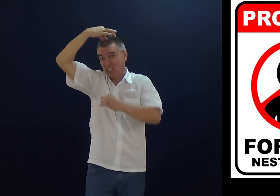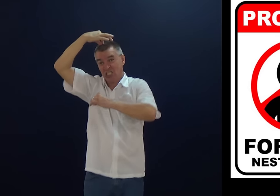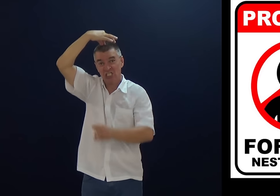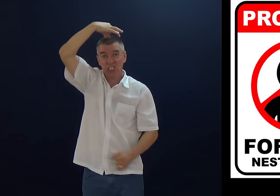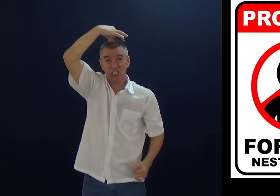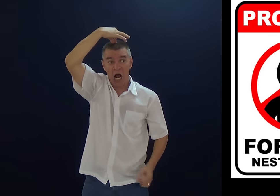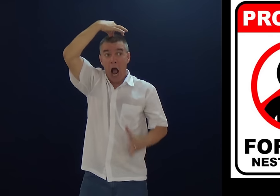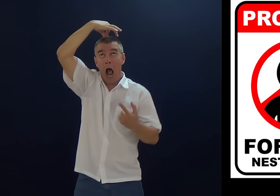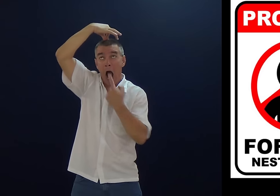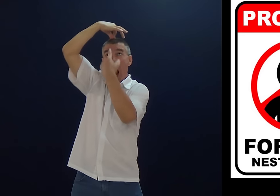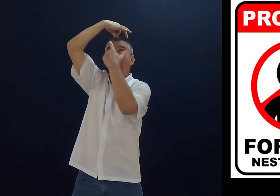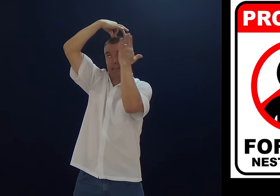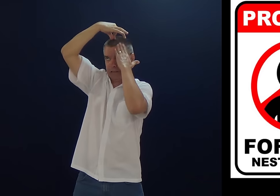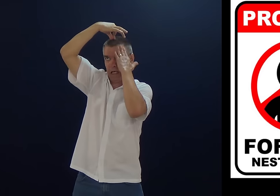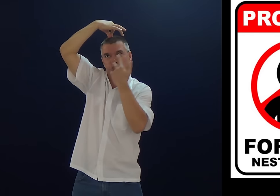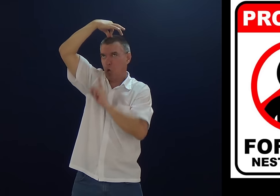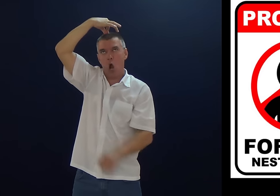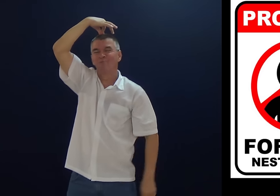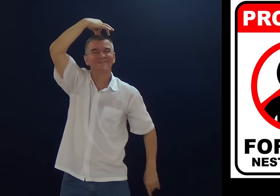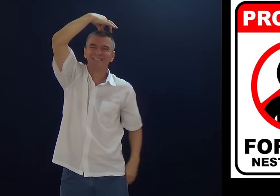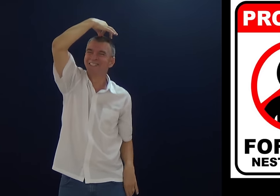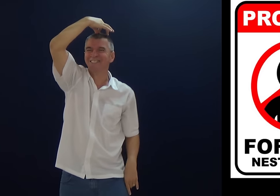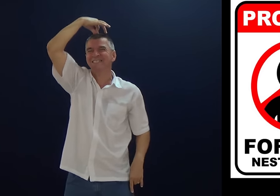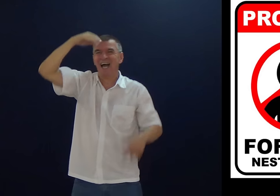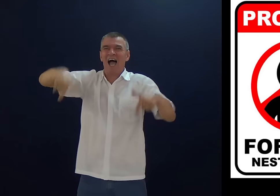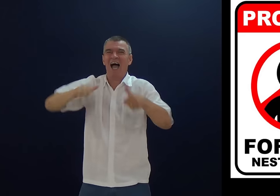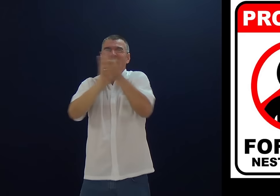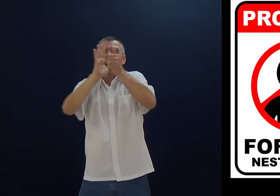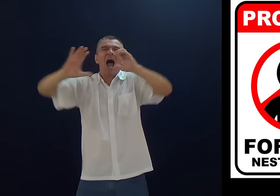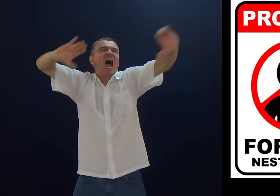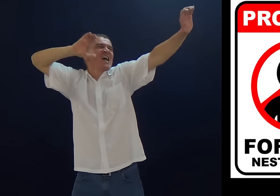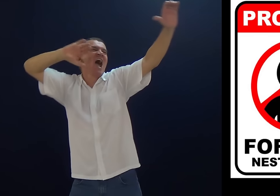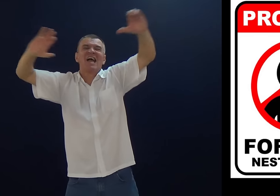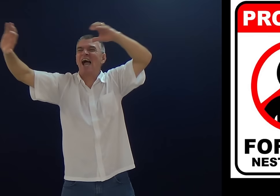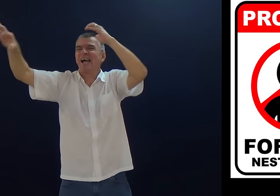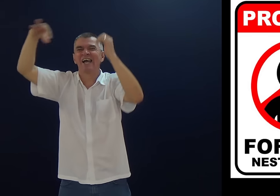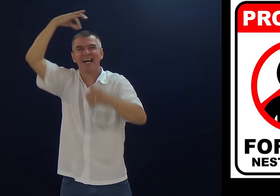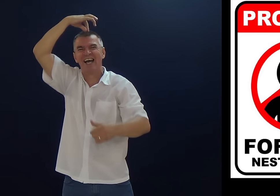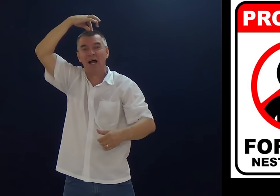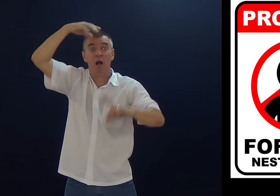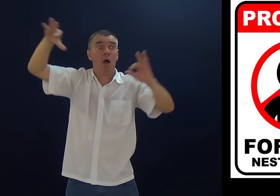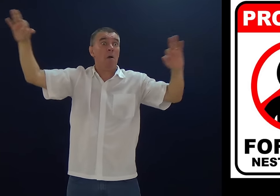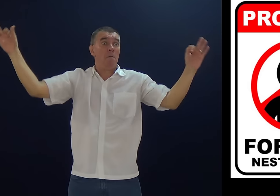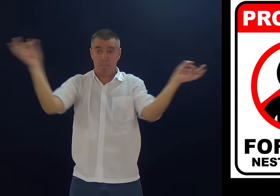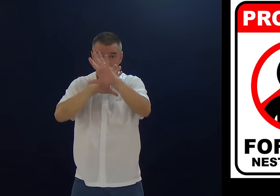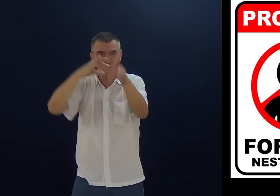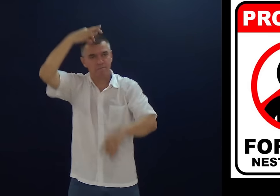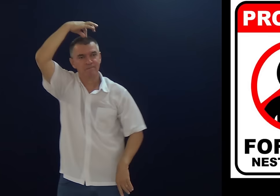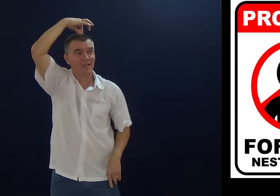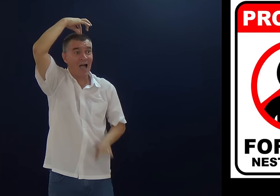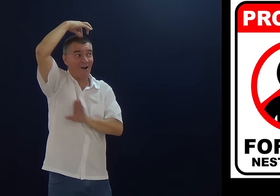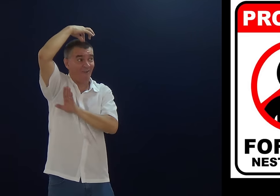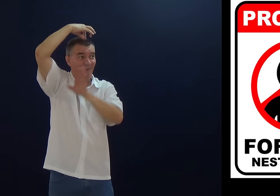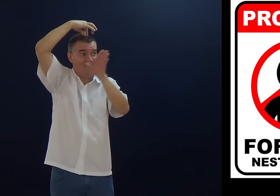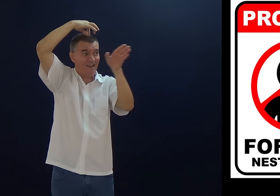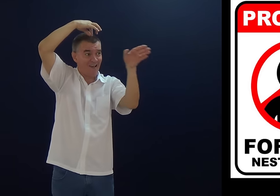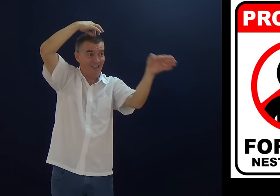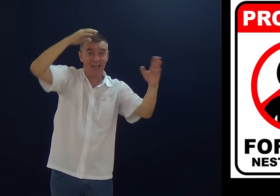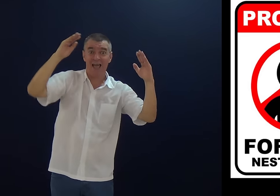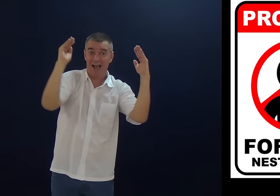você é um membro dessa igreja você é um servo de Deus o espírito santo de Deus você vem para cá você louva aí você